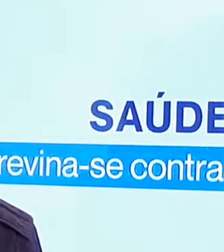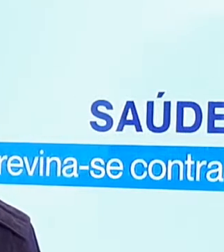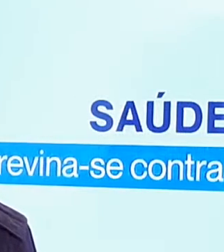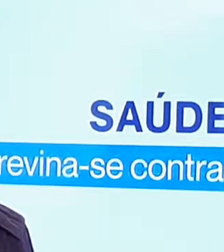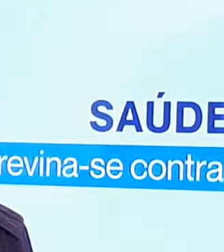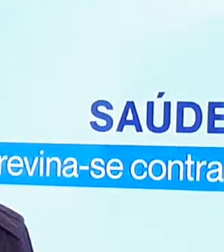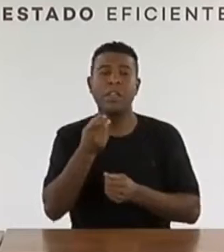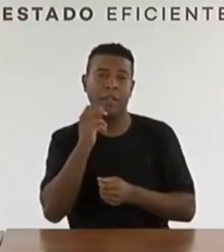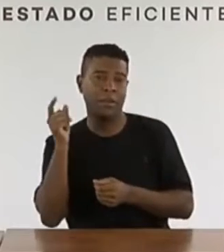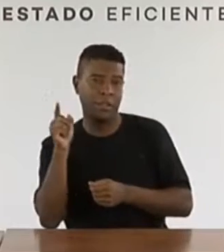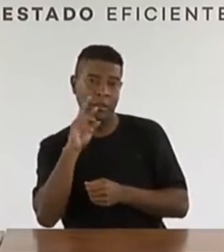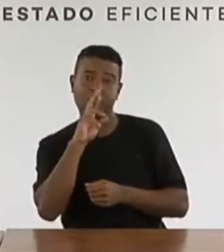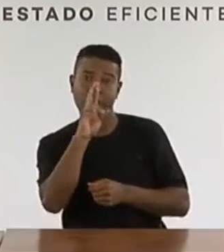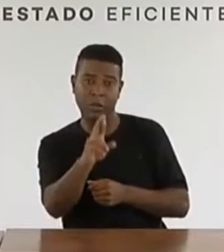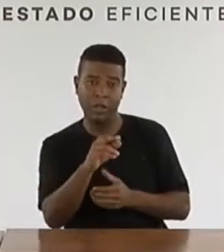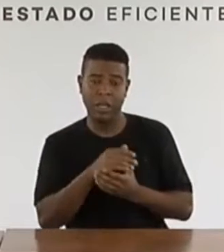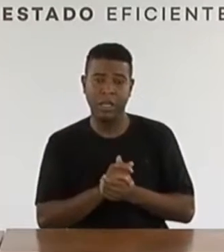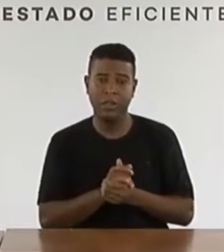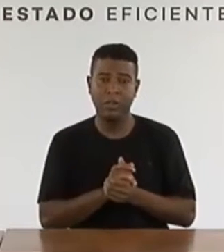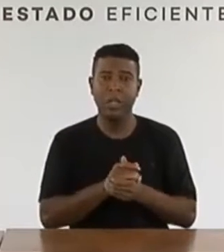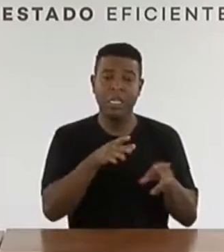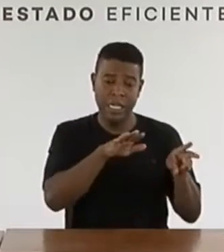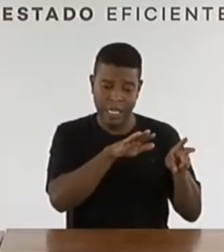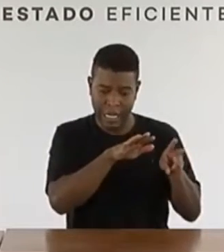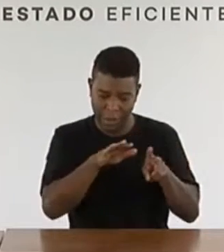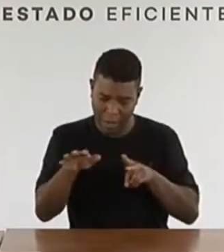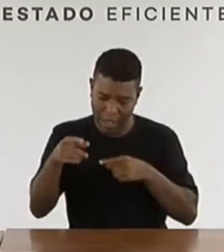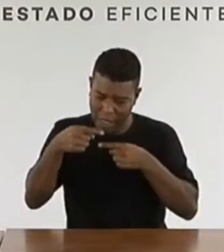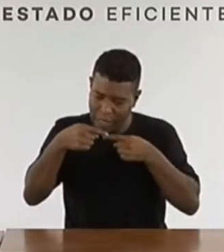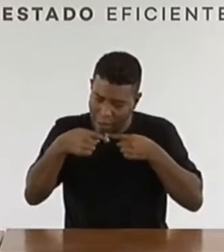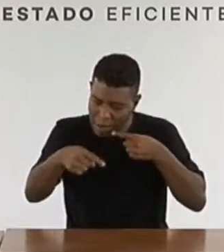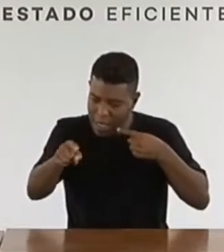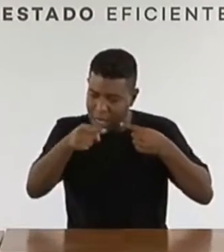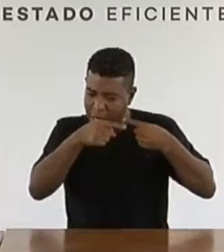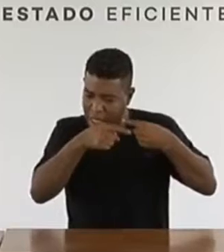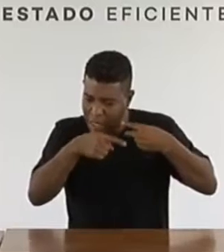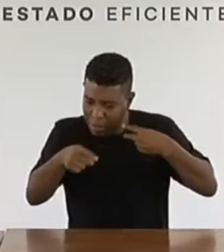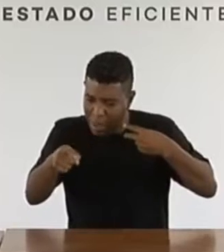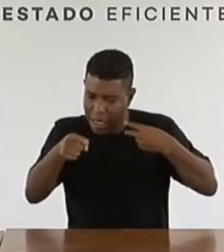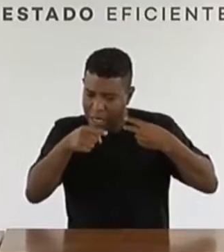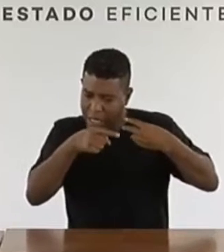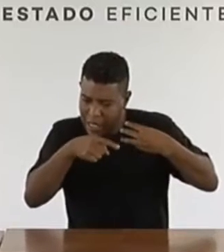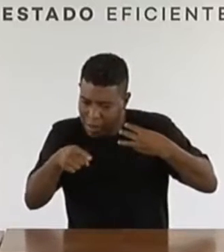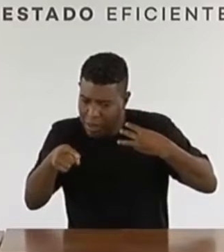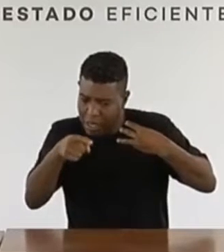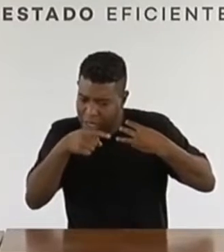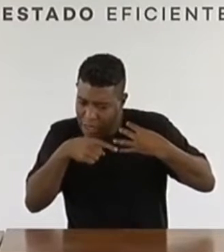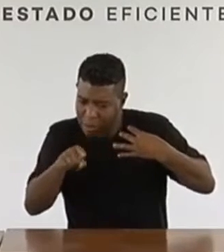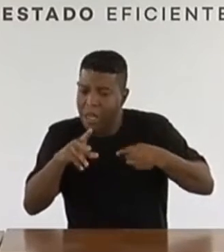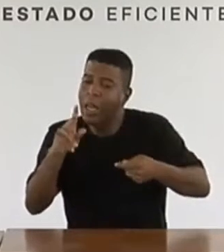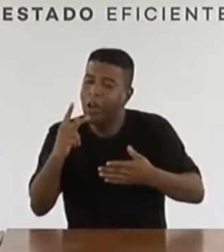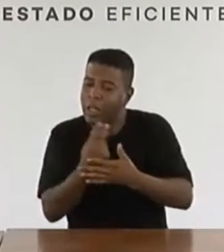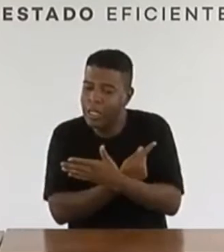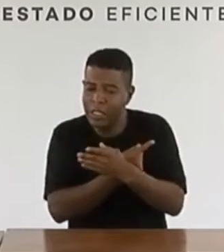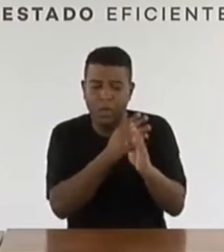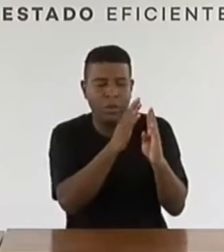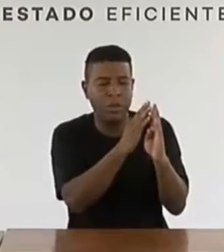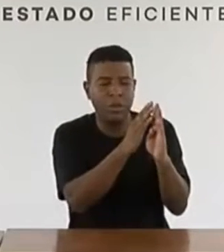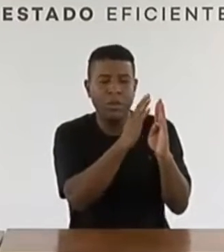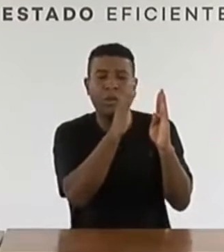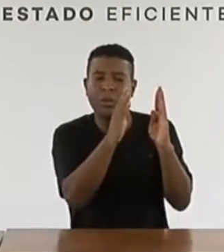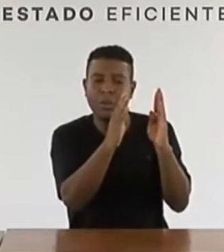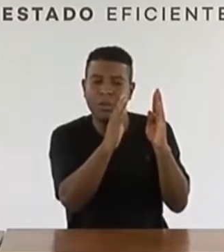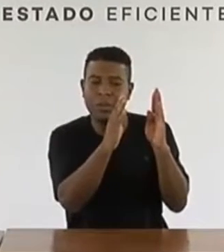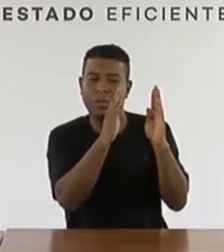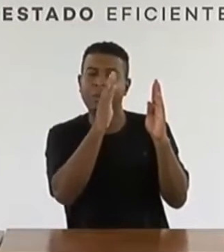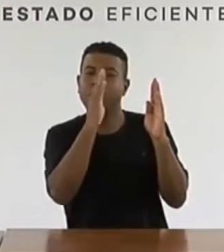Vamos acompanhar. A cada semana, essa projeção de pico foi sendo alargada. Então, quando nós falamos em